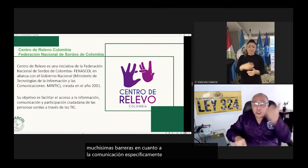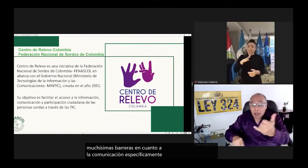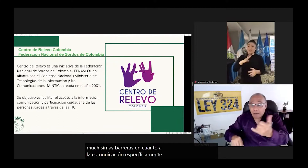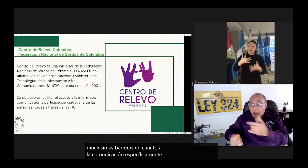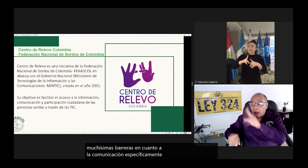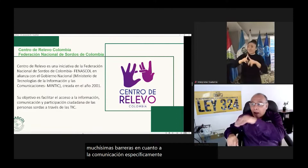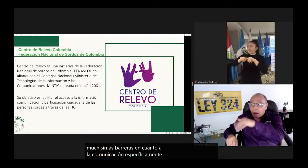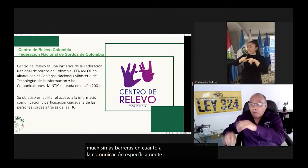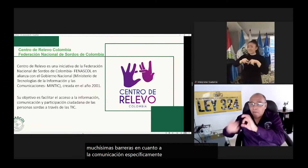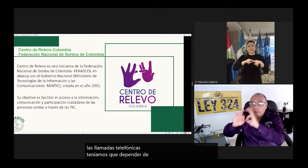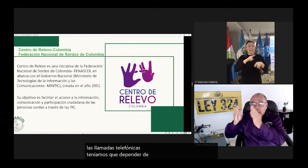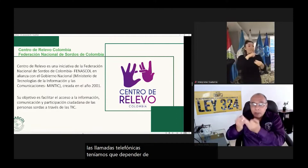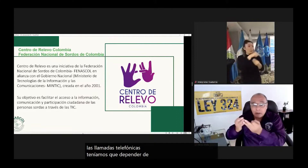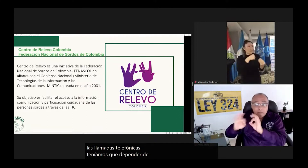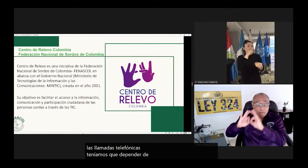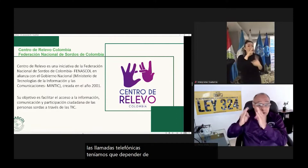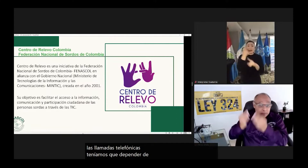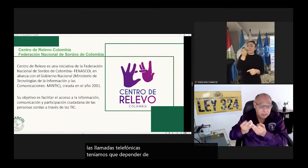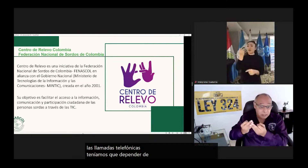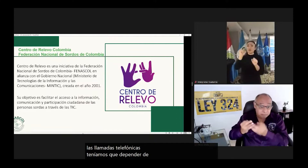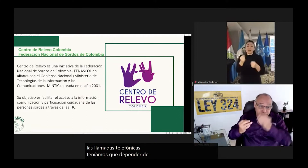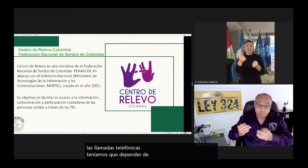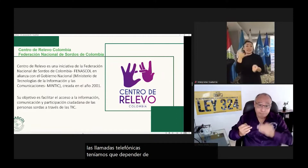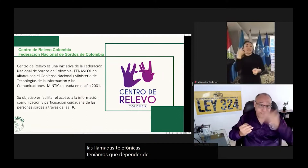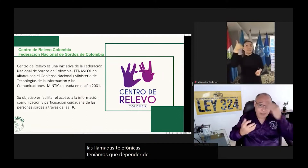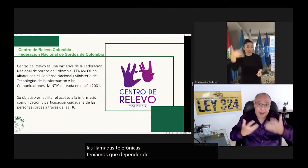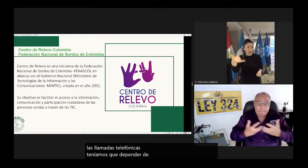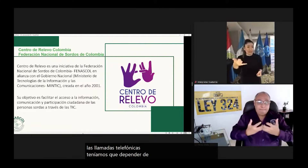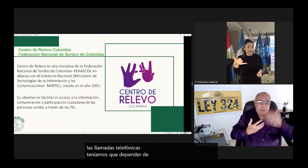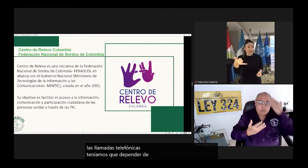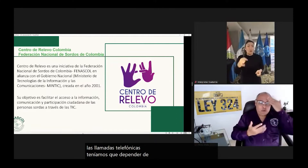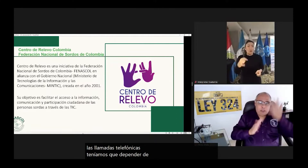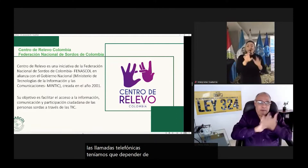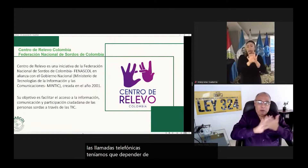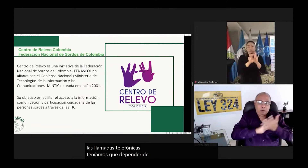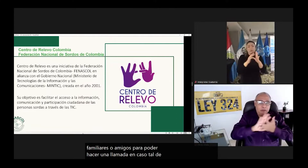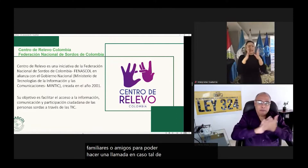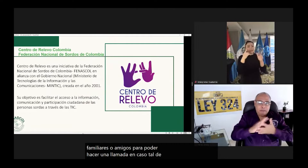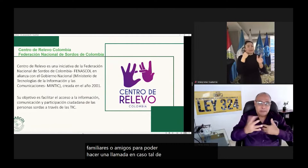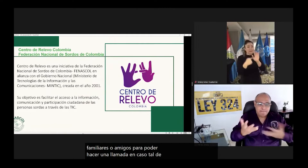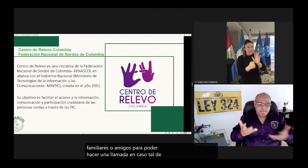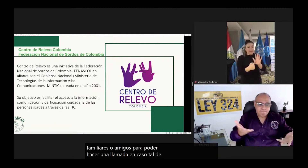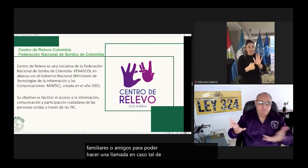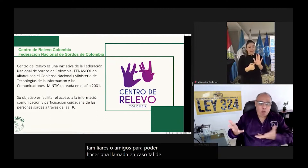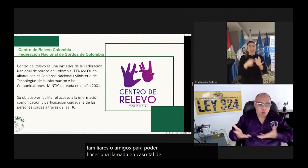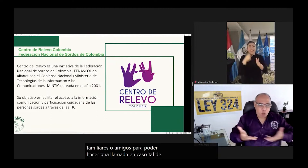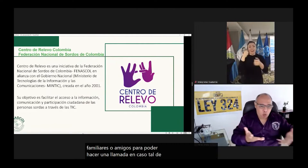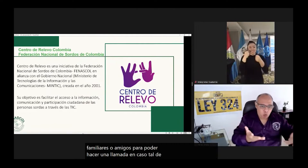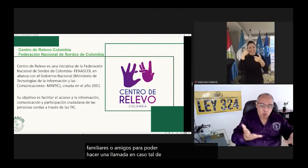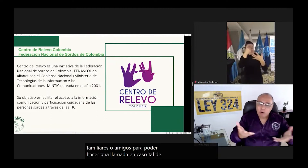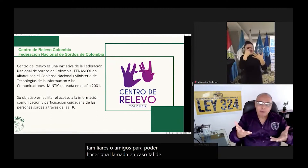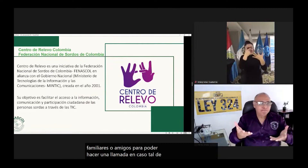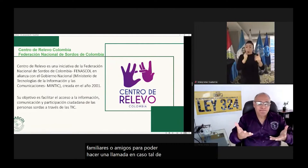de familiares o amigos para poder hacer una llamada. En caso tal de requerir hacer este tipo de